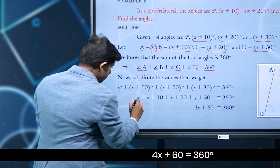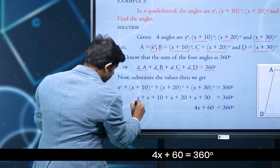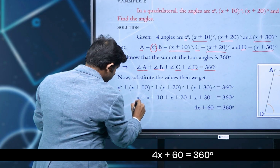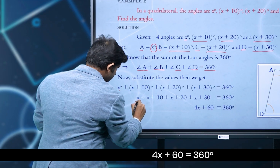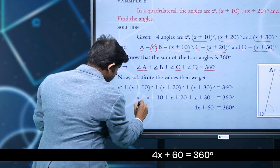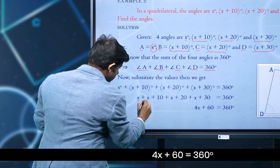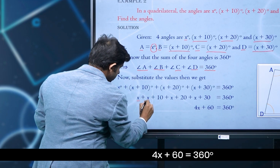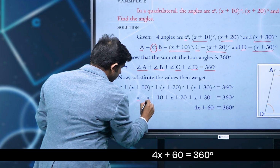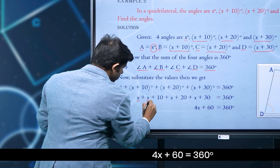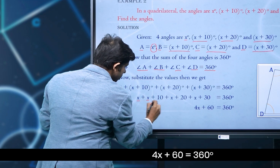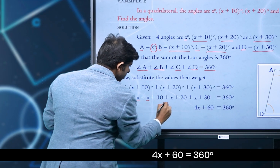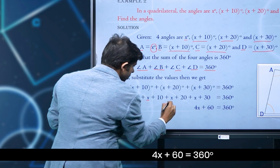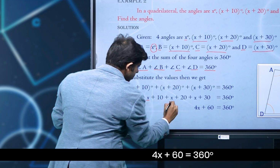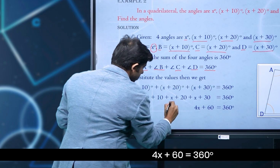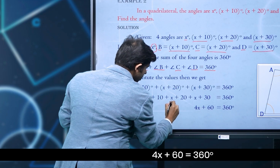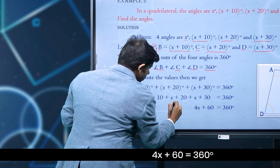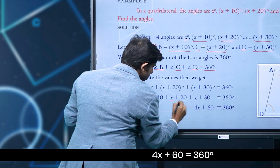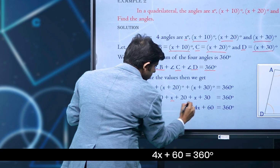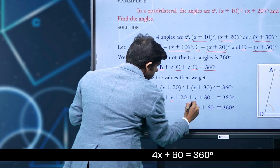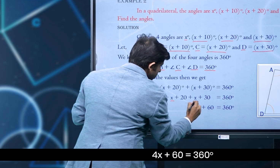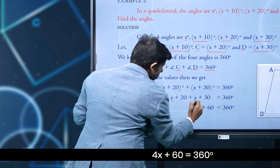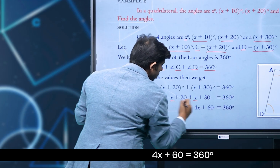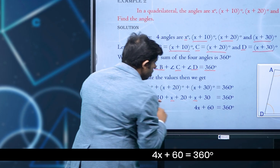4x plus 60 is equals to 360 degrees.